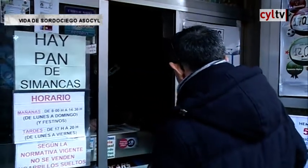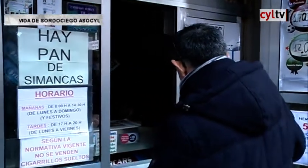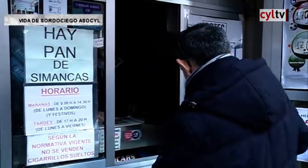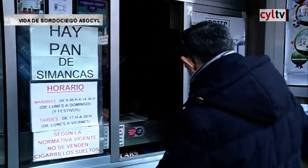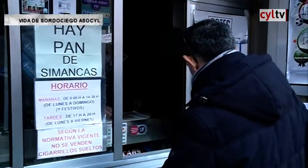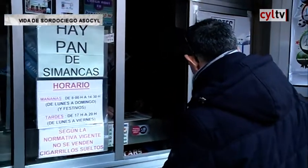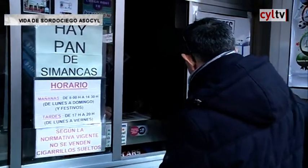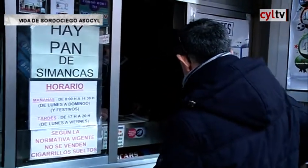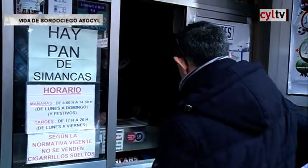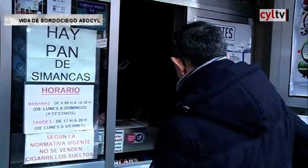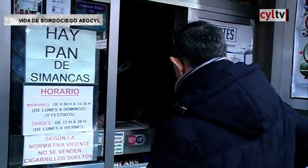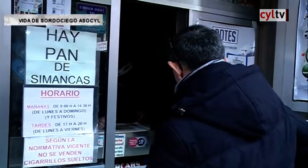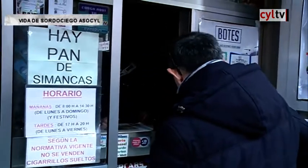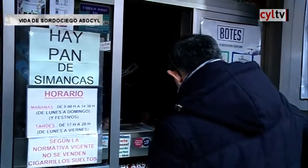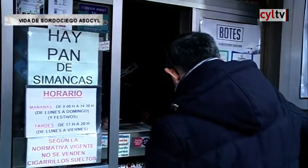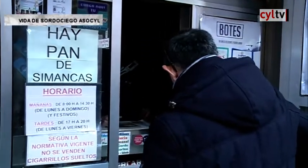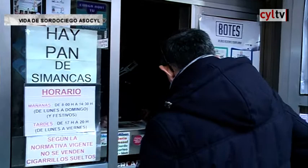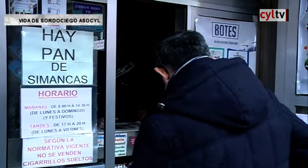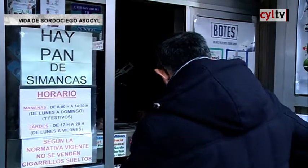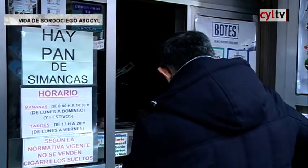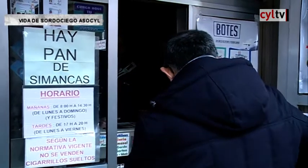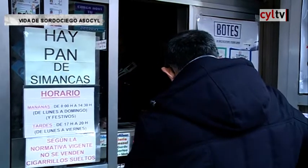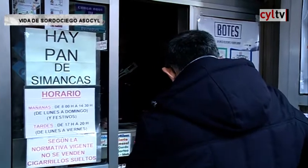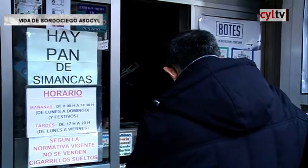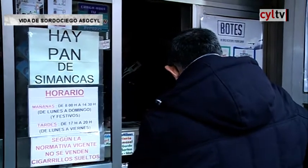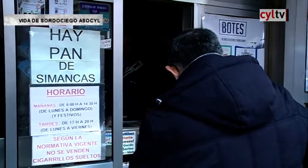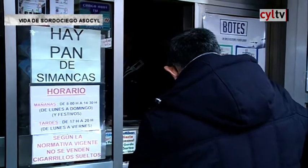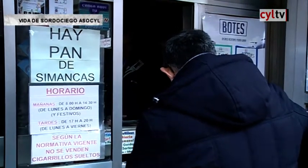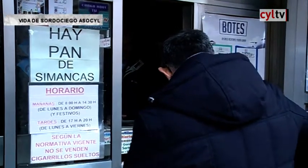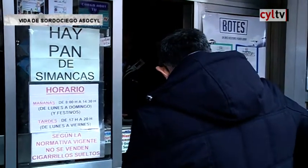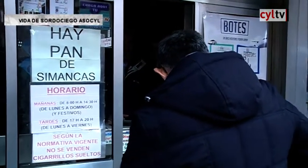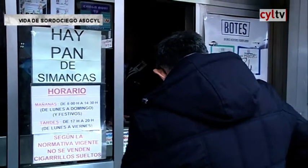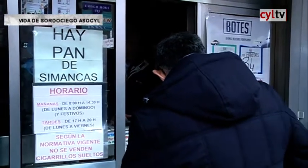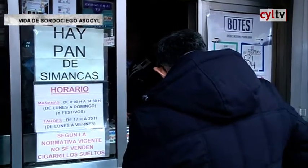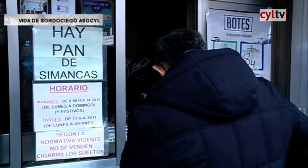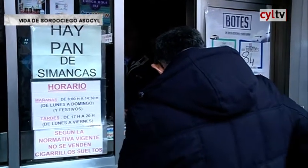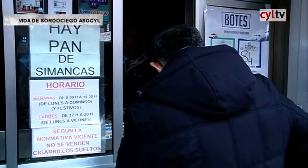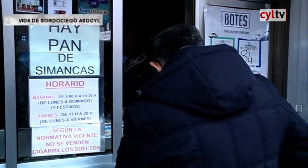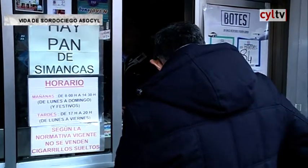no. Pero podría querer un color en concreto y necesita un profesional que le ayude. Claro. Tenemos que